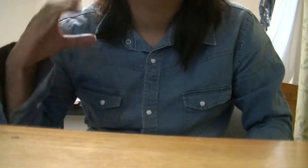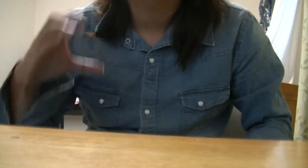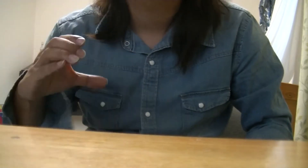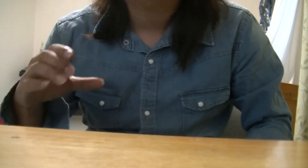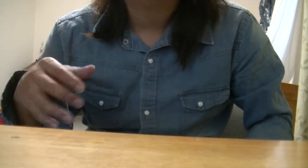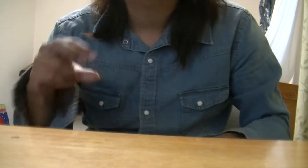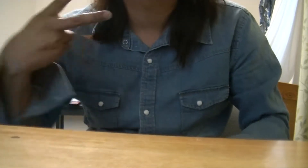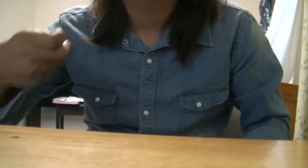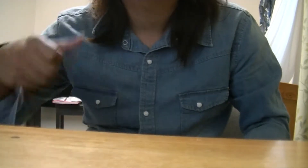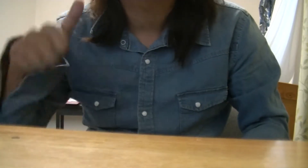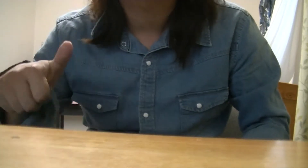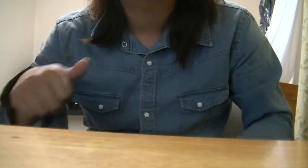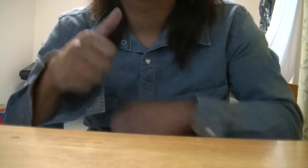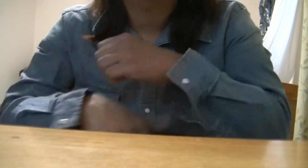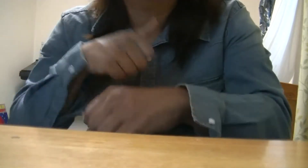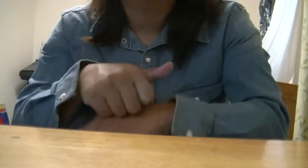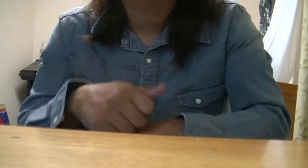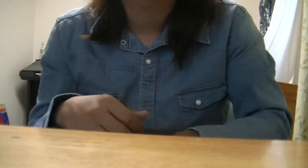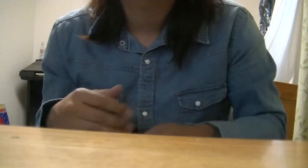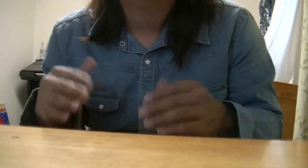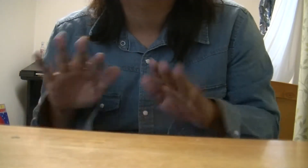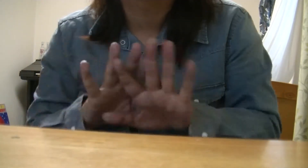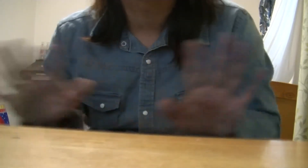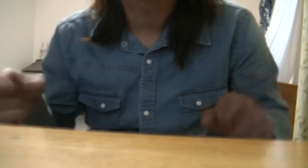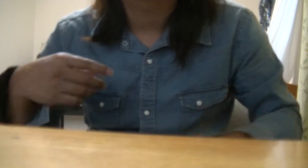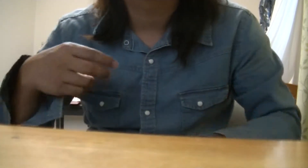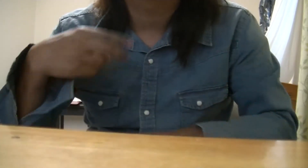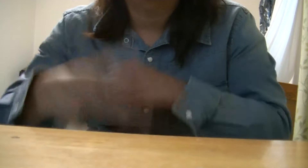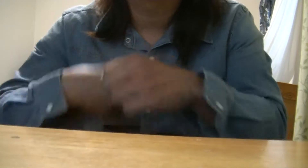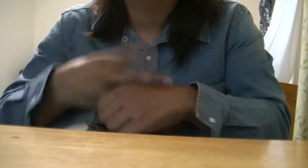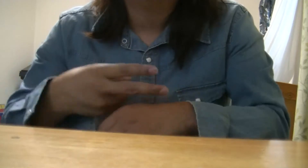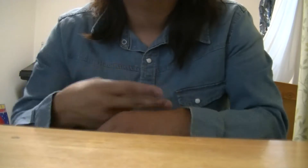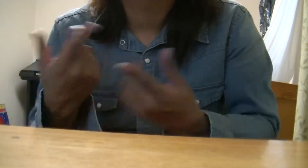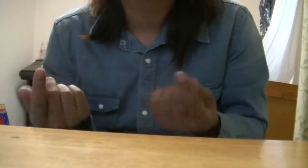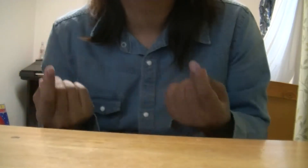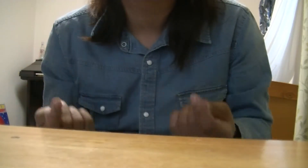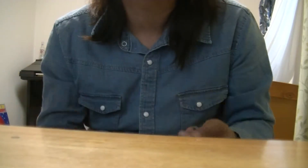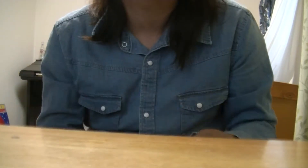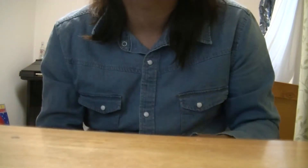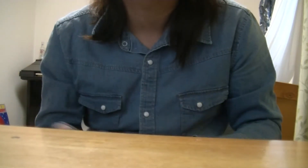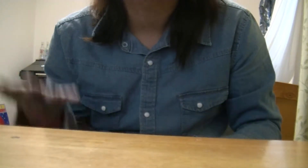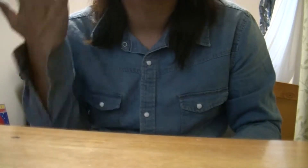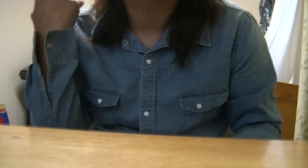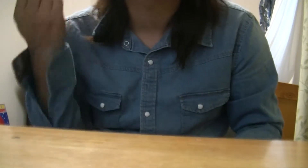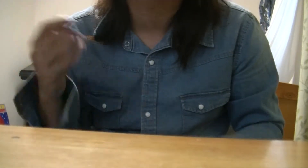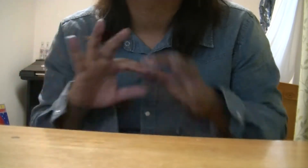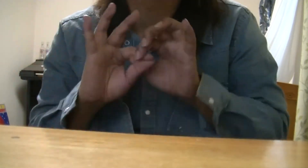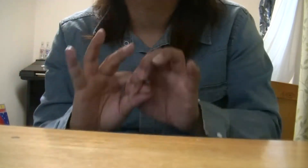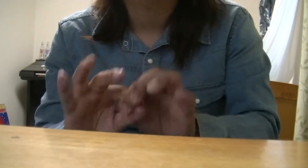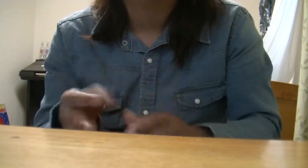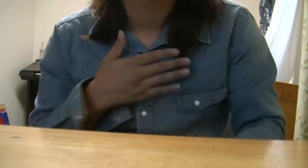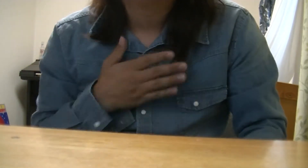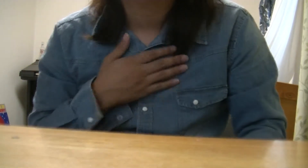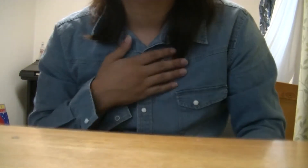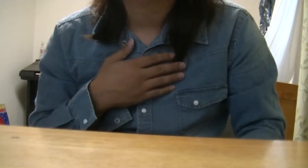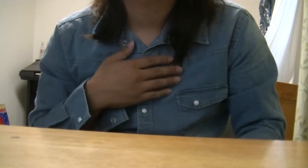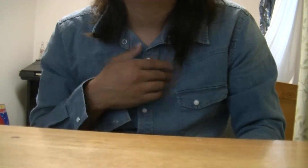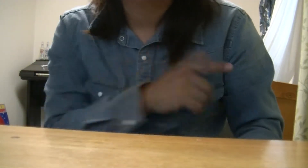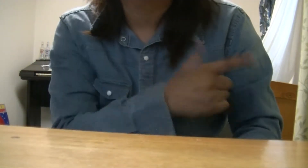そして独立して1年8、もうすぐ2年ですね。2年が経つんですけど、その間ずっと自分があらゆる場面で学び